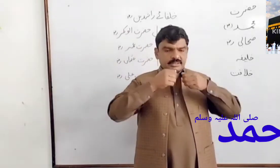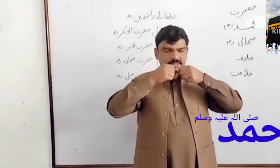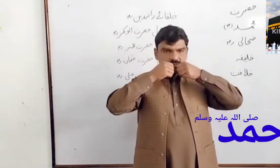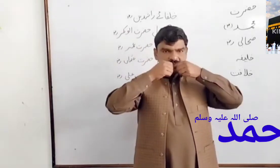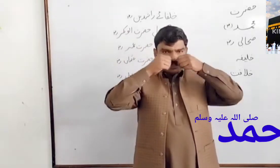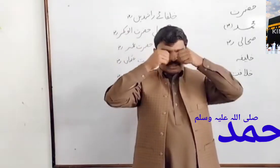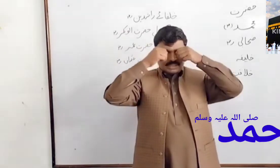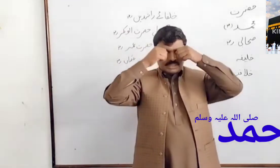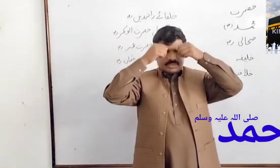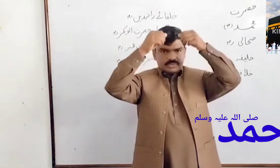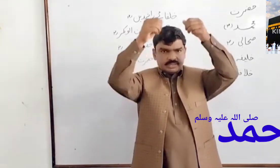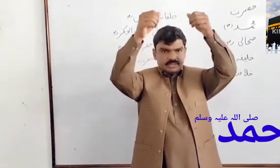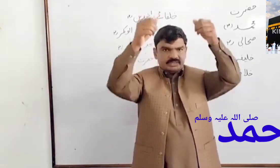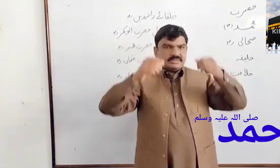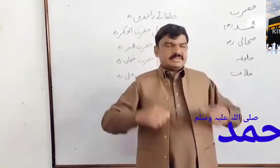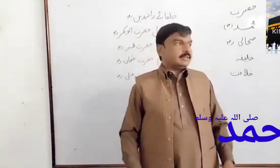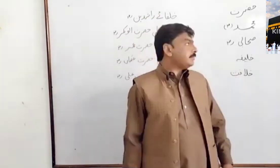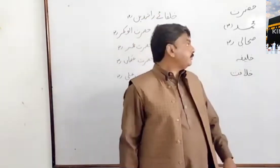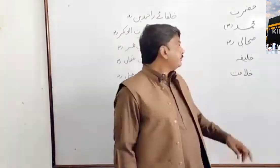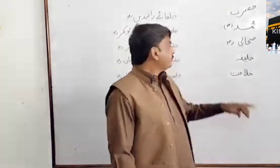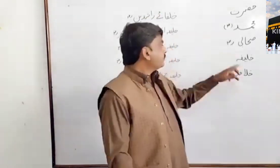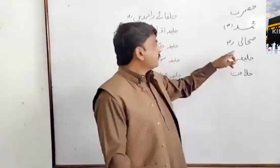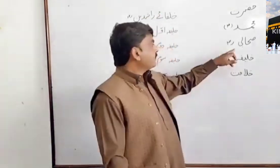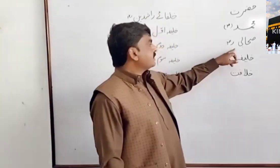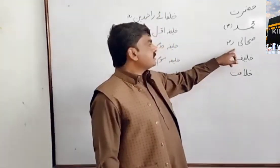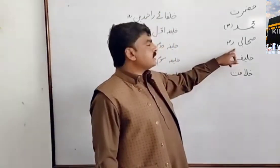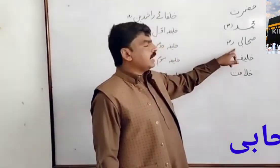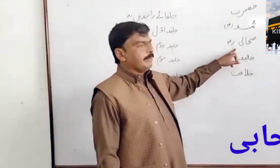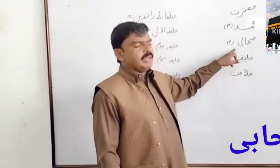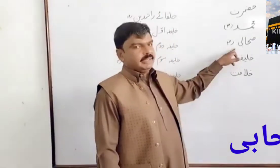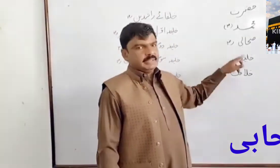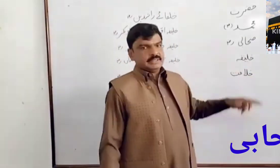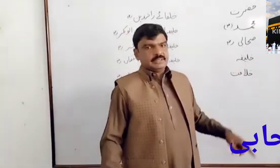मोहम्मद सल्लल्लाहु अलैहि वसल्लम। सहाबी